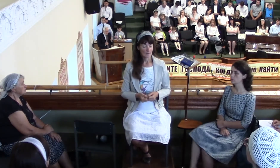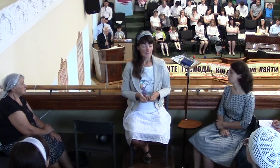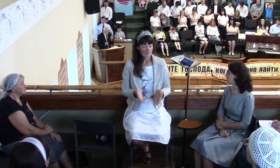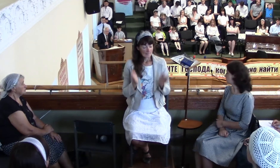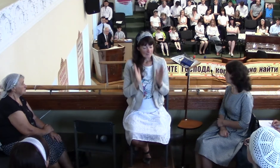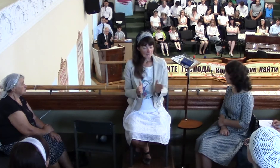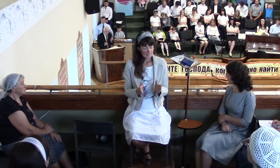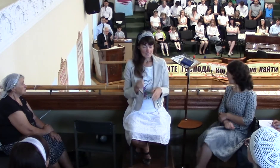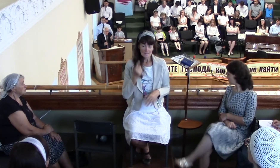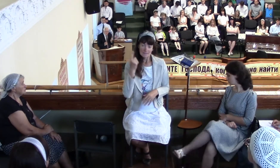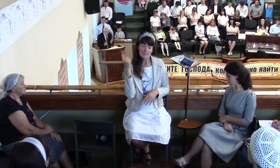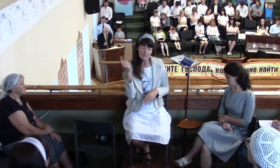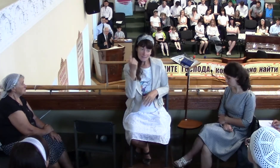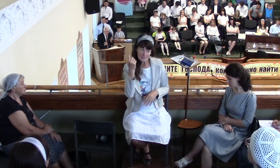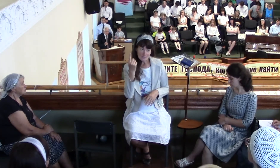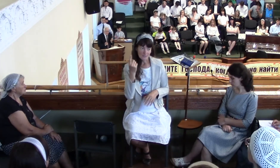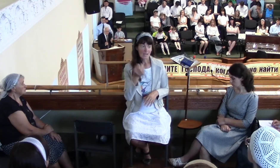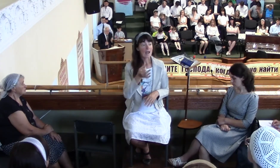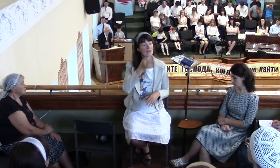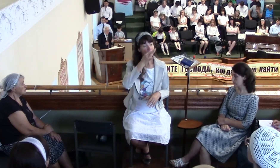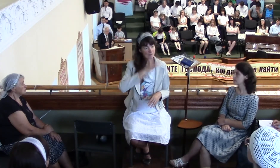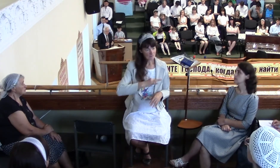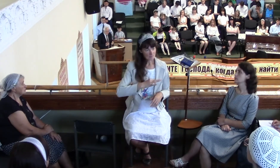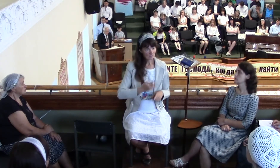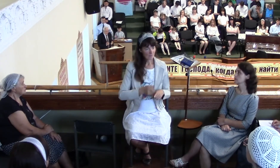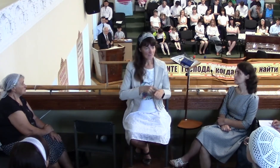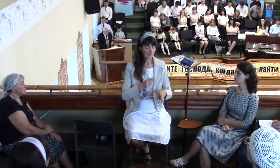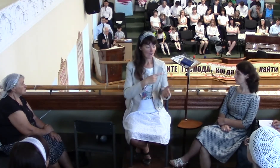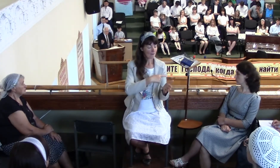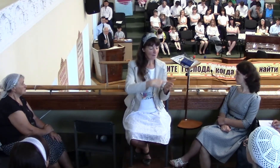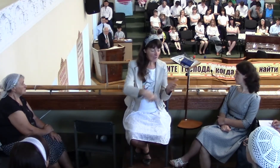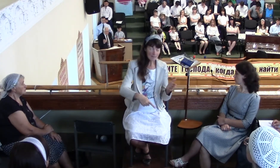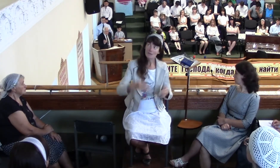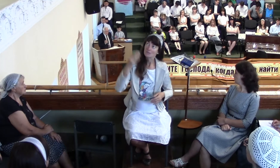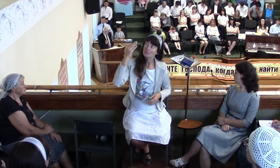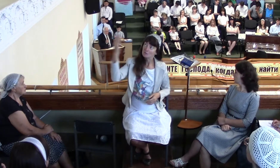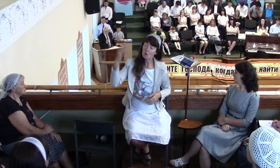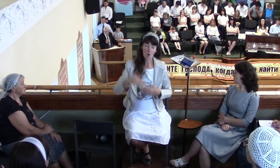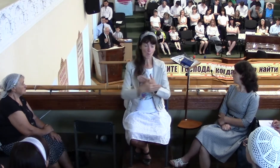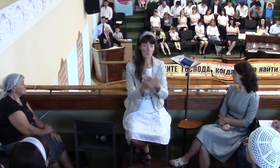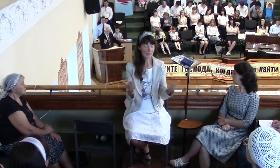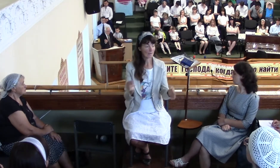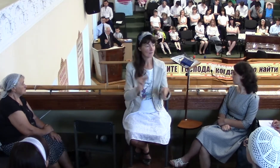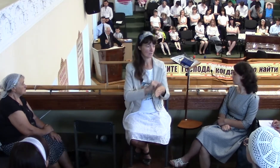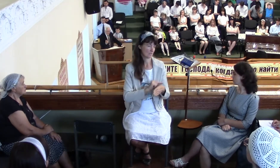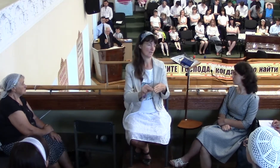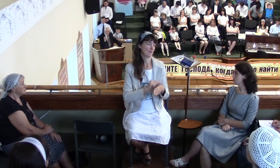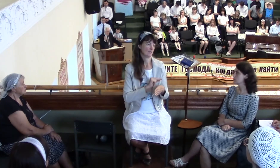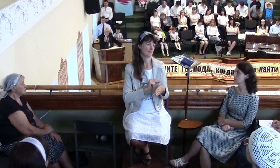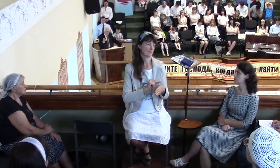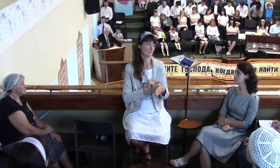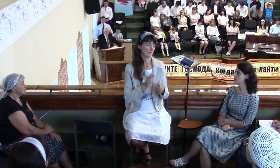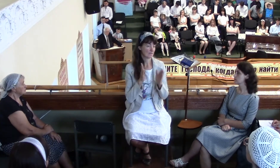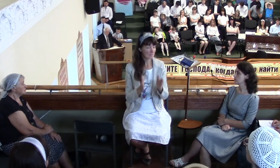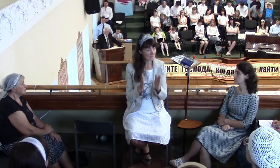лекарство, ранами его вы исцелились. Единственное лекарство, которое исцеляет сердце, это